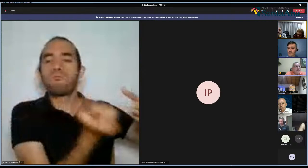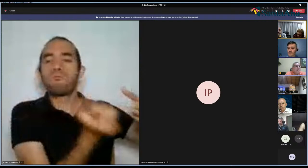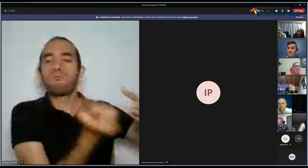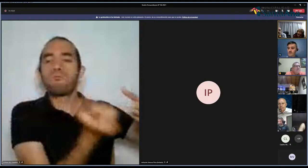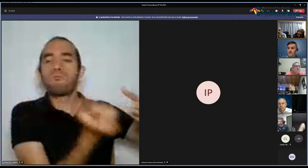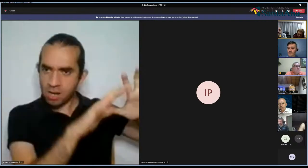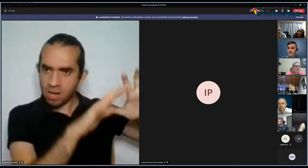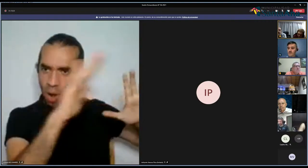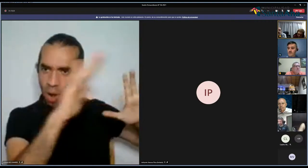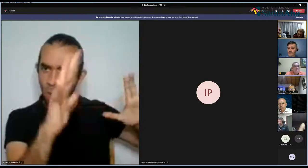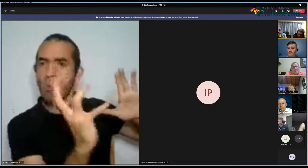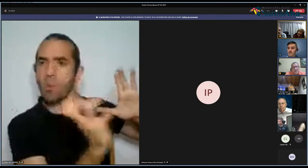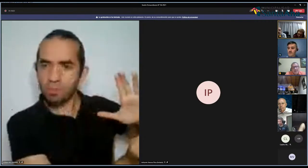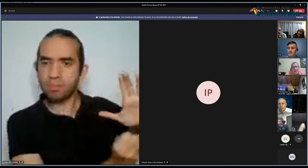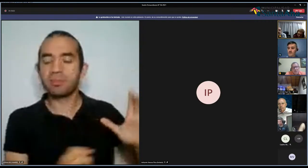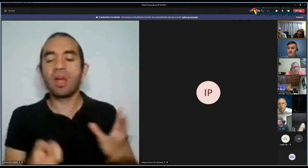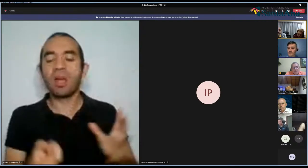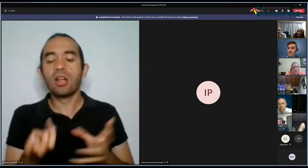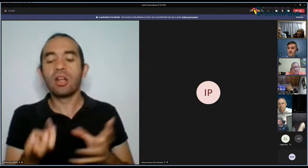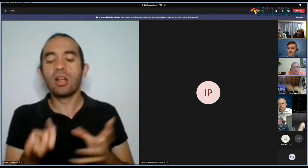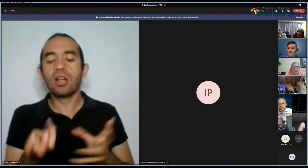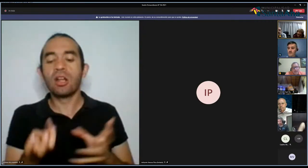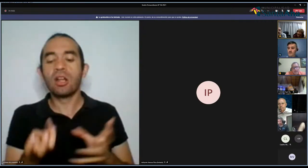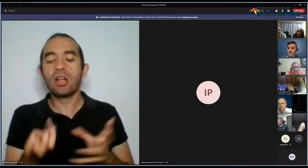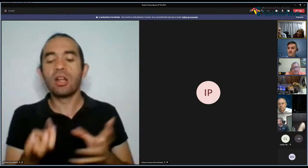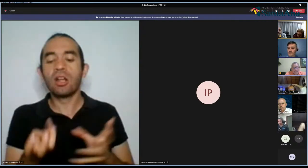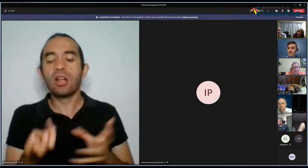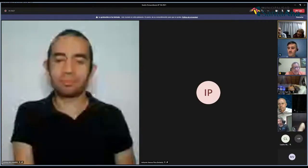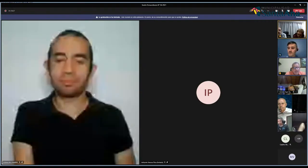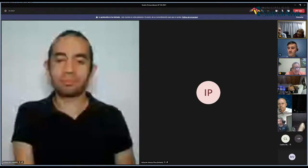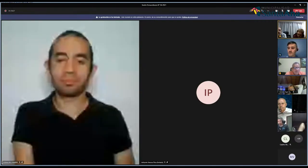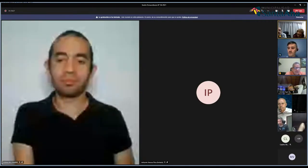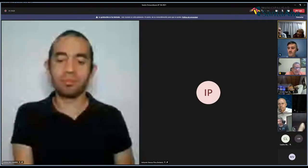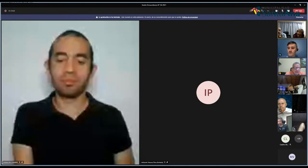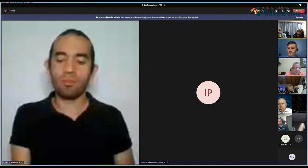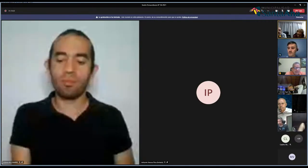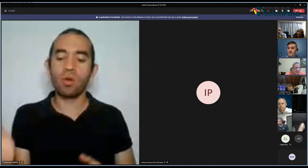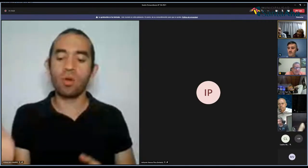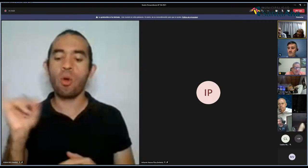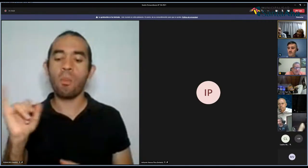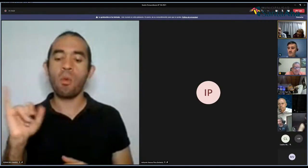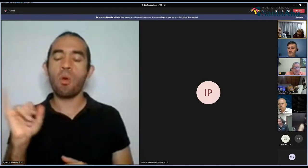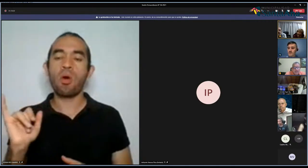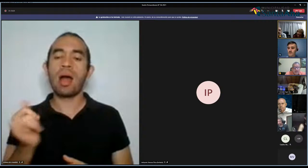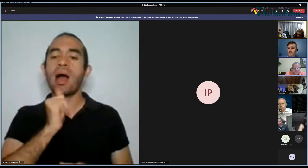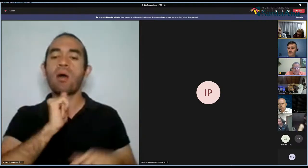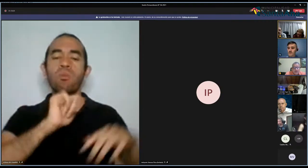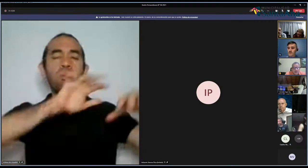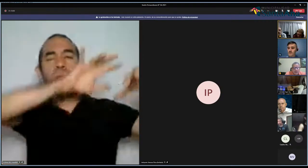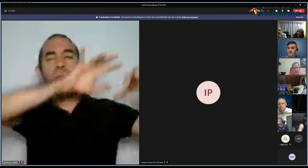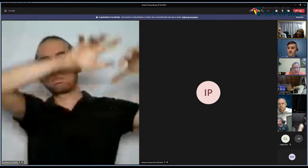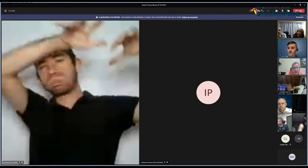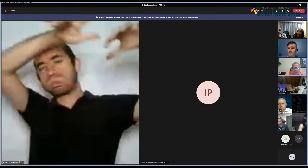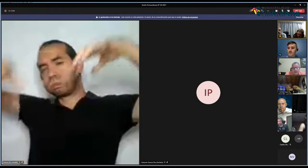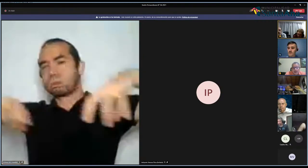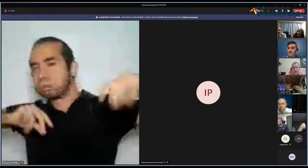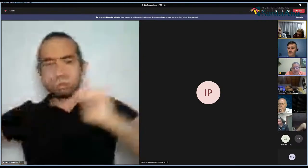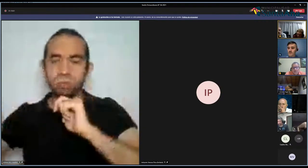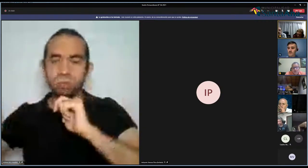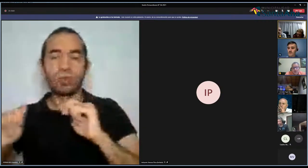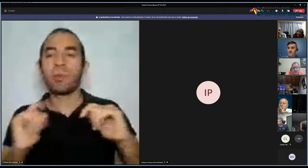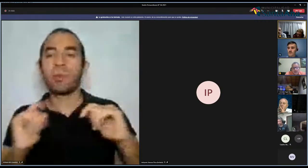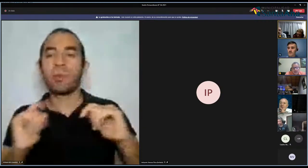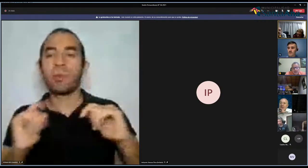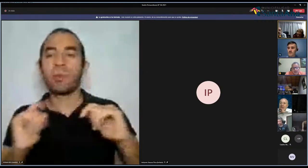las soluciones que podríamos tener para minimizar digamos que la que las aguas no nos lleguen tan rápido a la a la